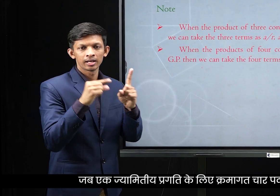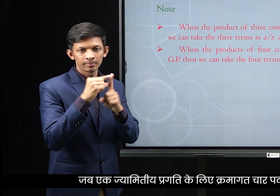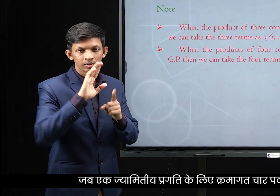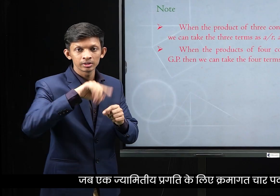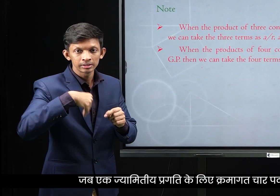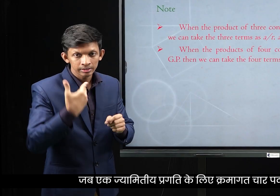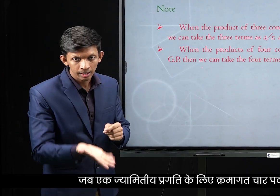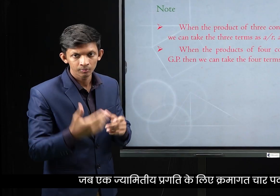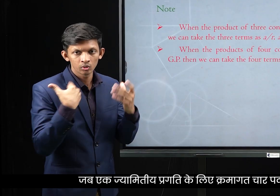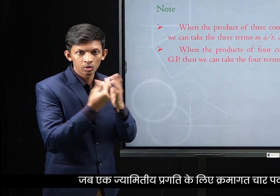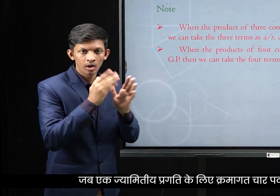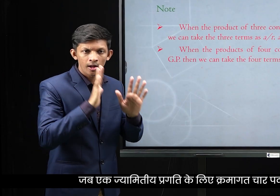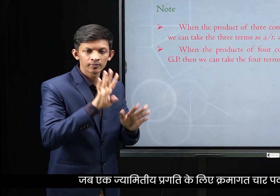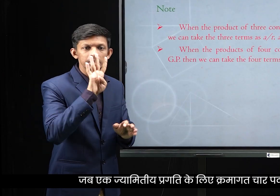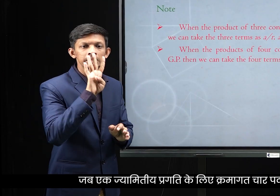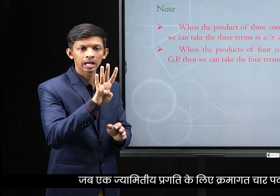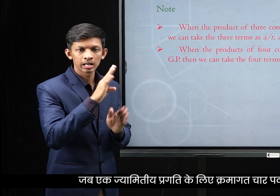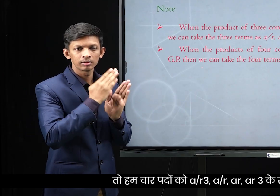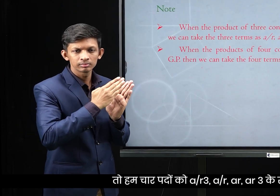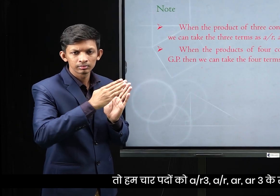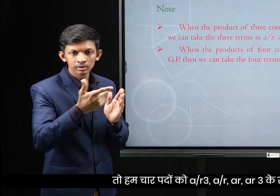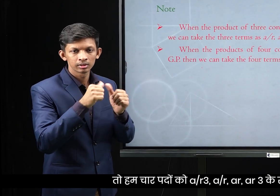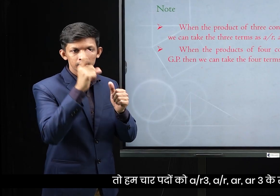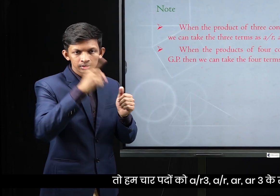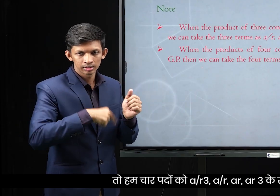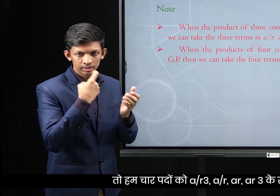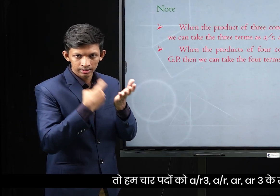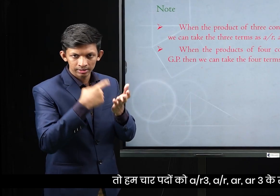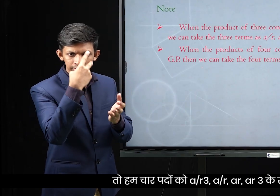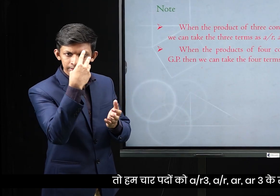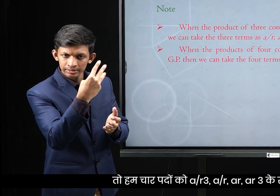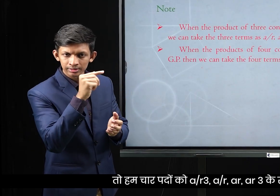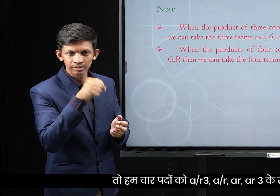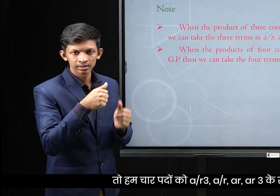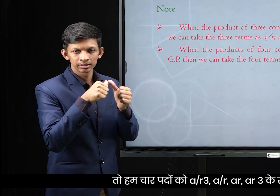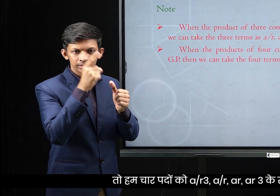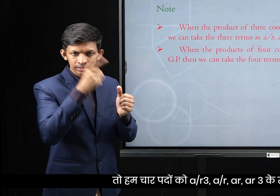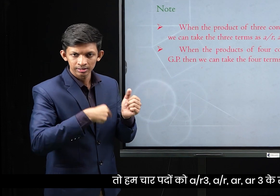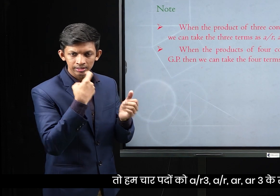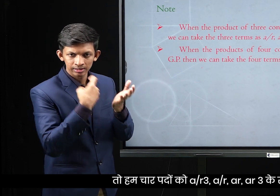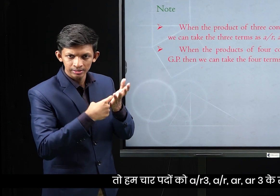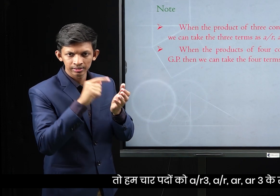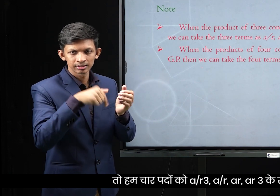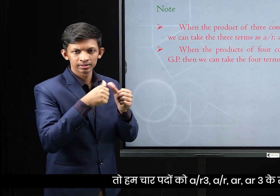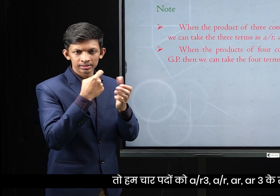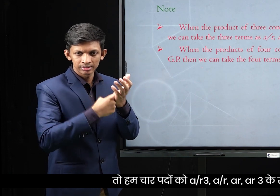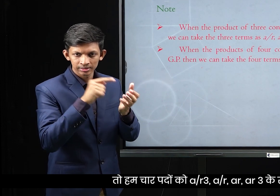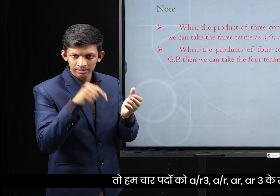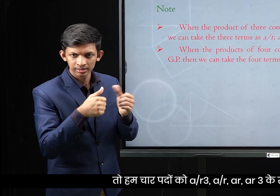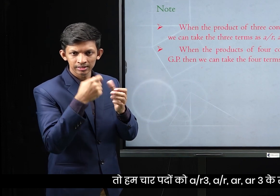4 पदों के गुणनफल दिए जाते हैं तो हम 4 पदों को a/r3, a/r,